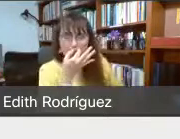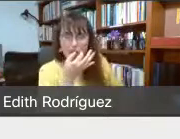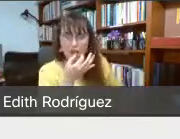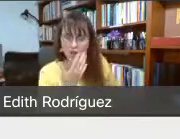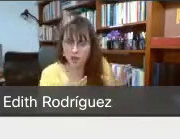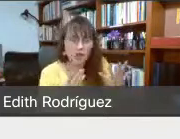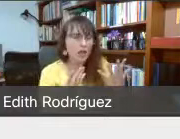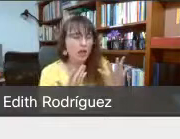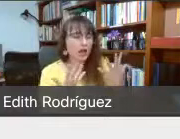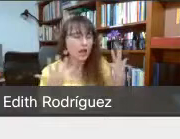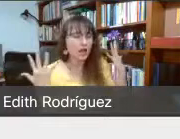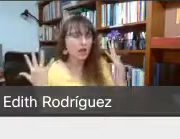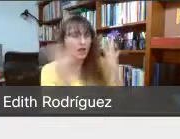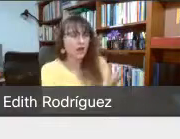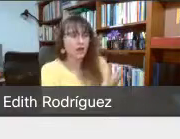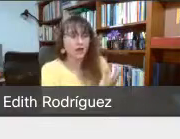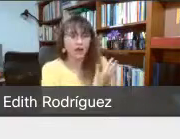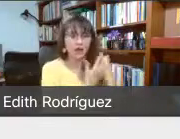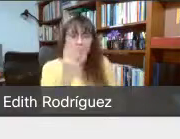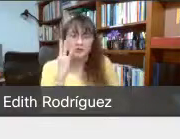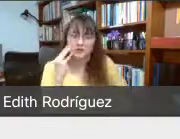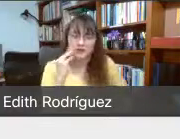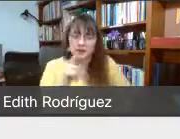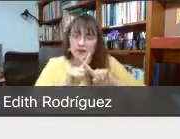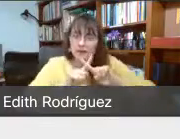Me fui acercando y descubrí